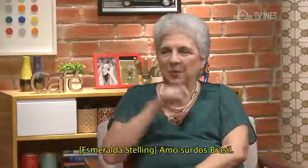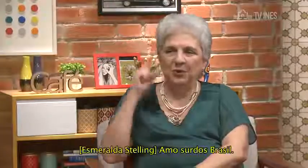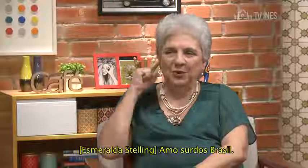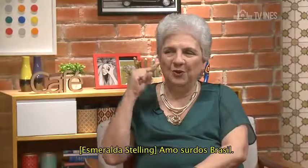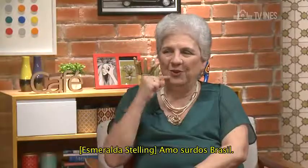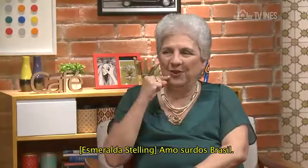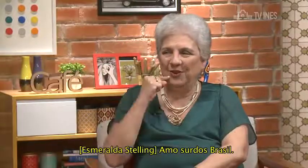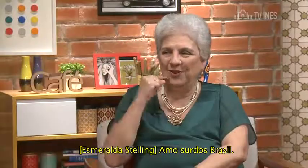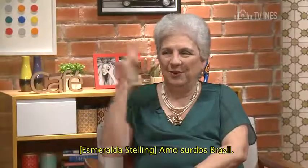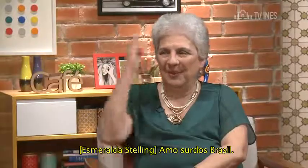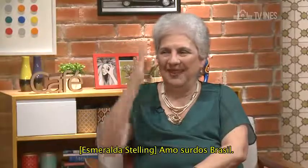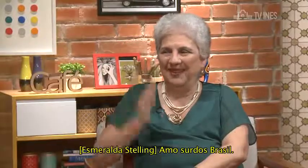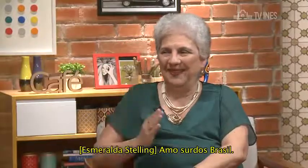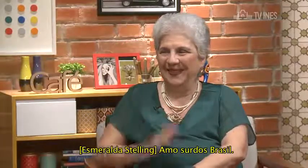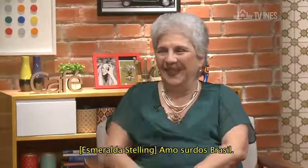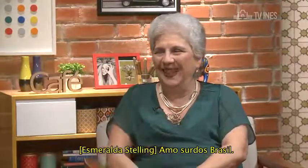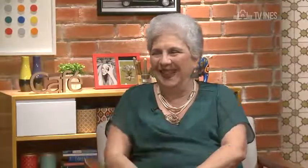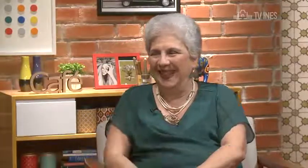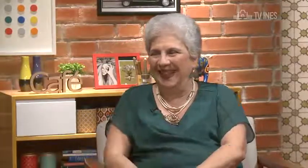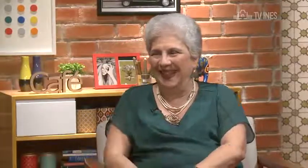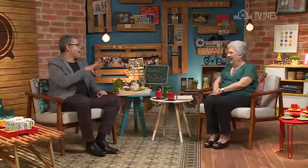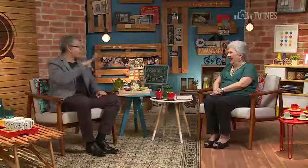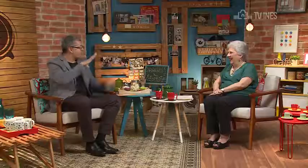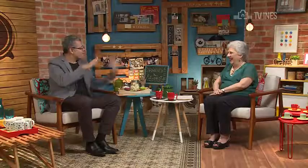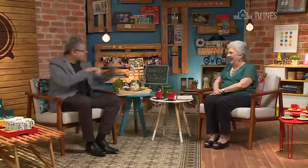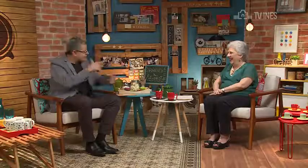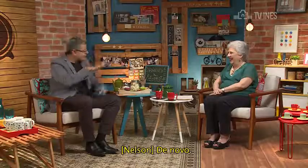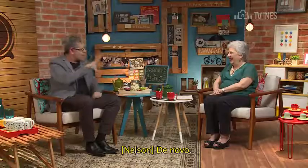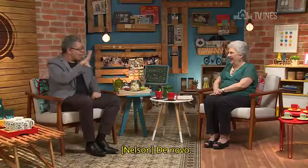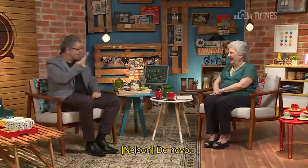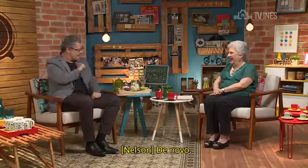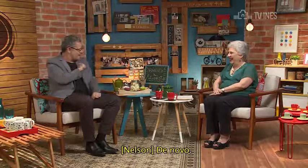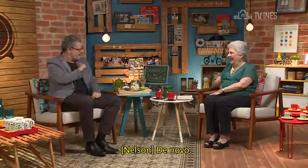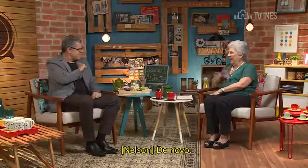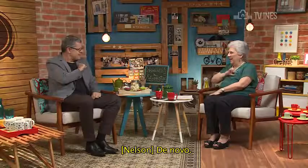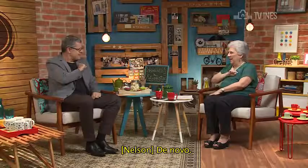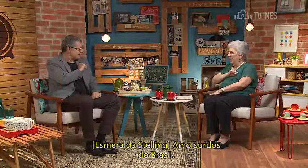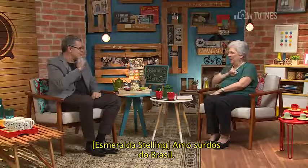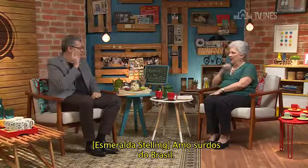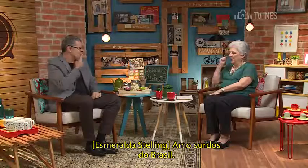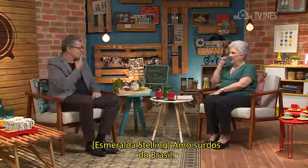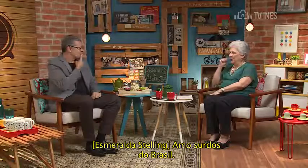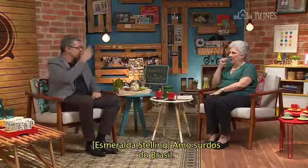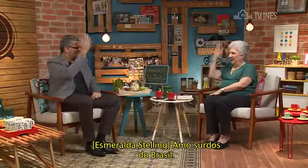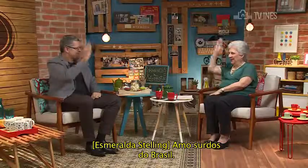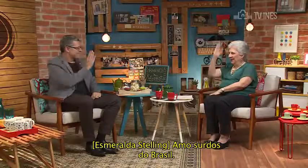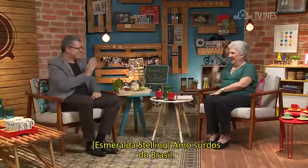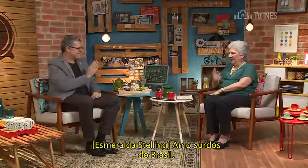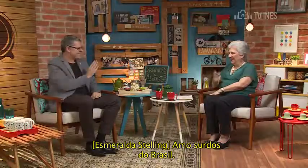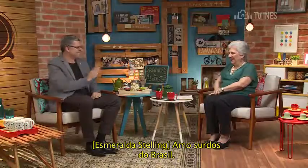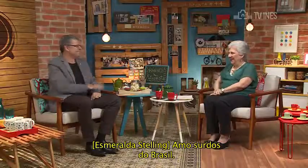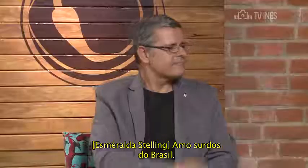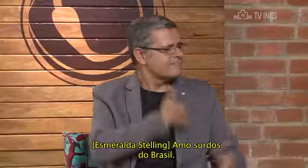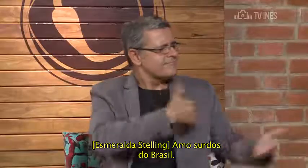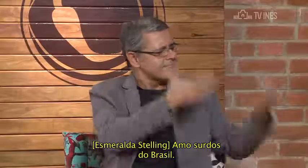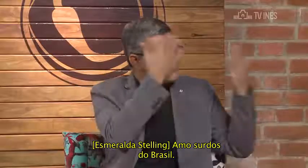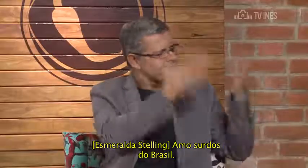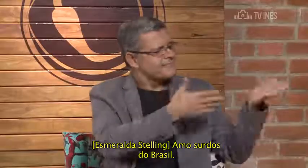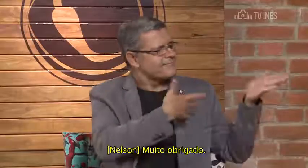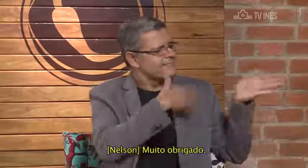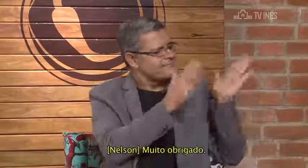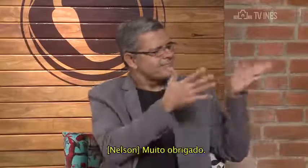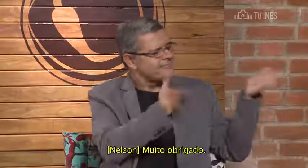Amo surdos Brasil De novo Amo surdos Surdos Do Brasil